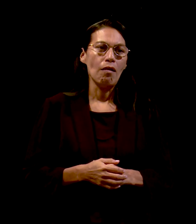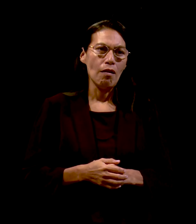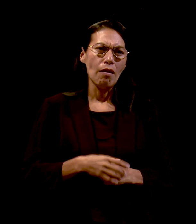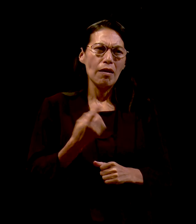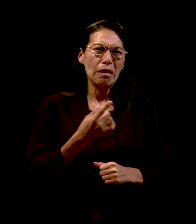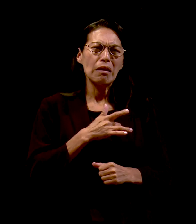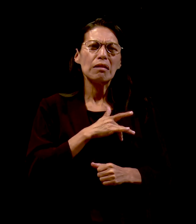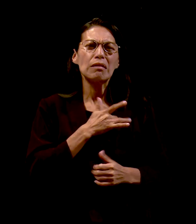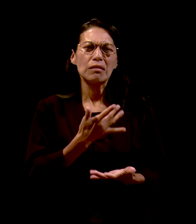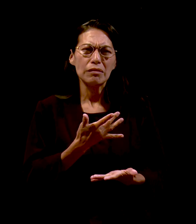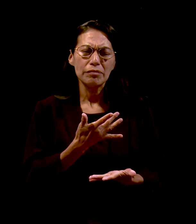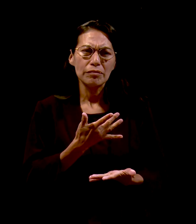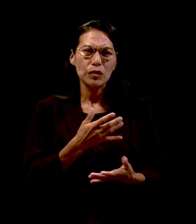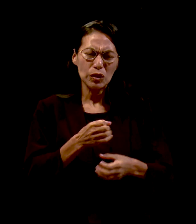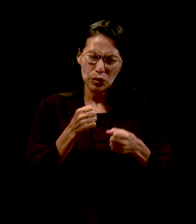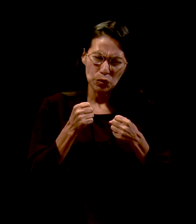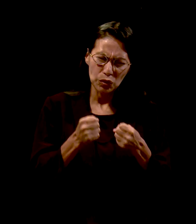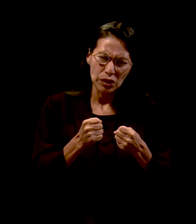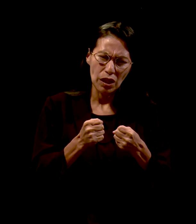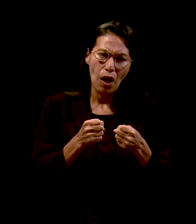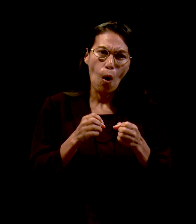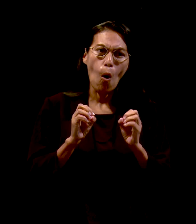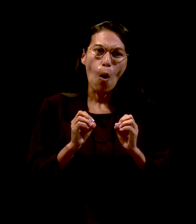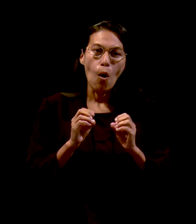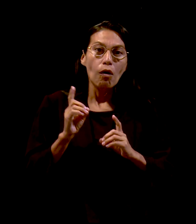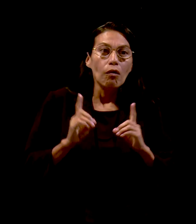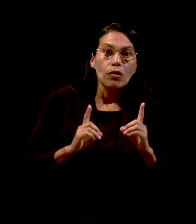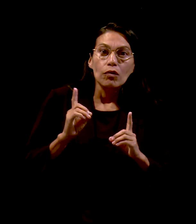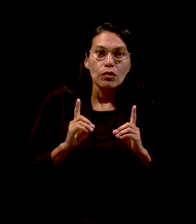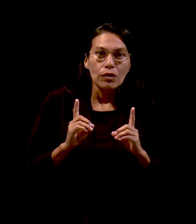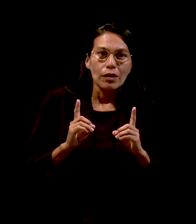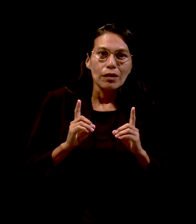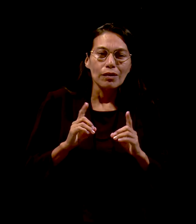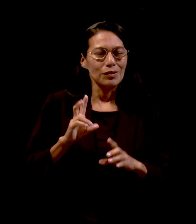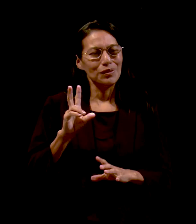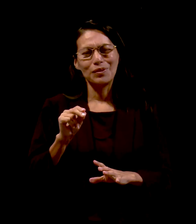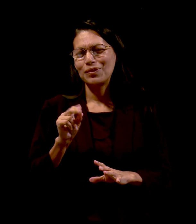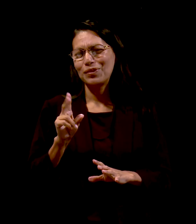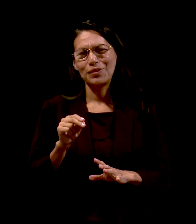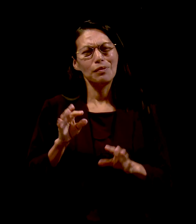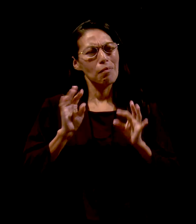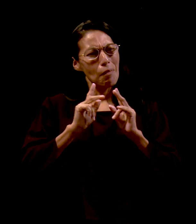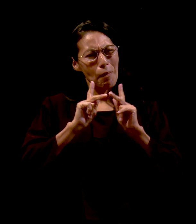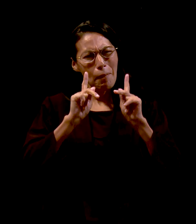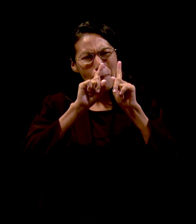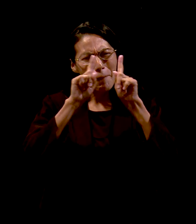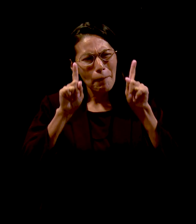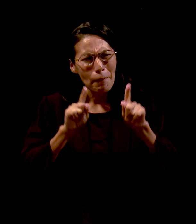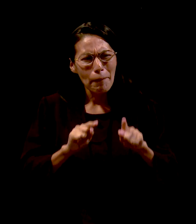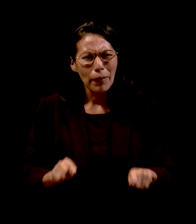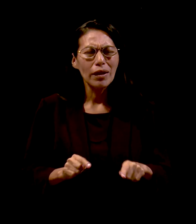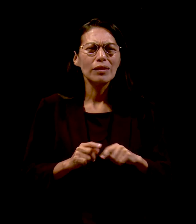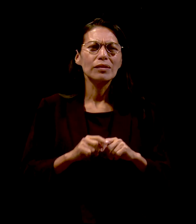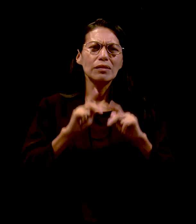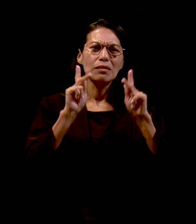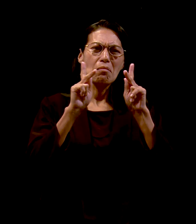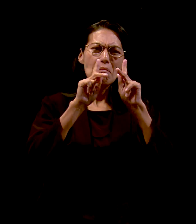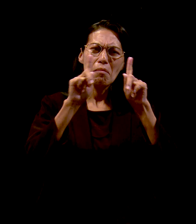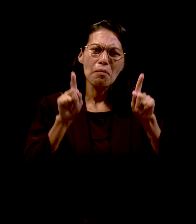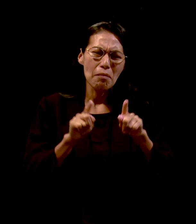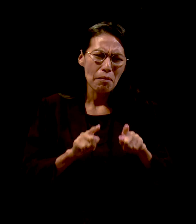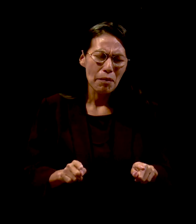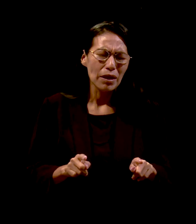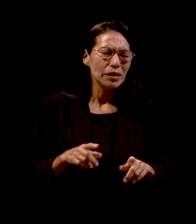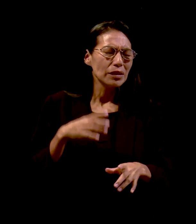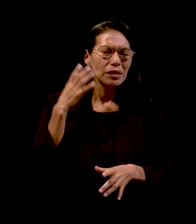sentimiento le da seguridad o le da incertidumbre de la vida no por el contrario me da paz es una